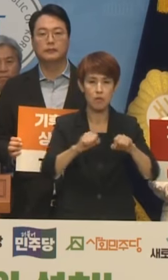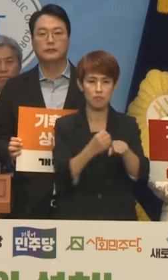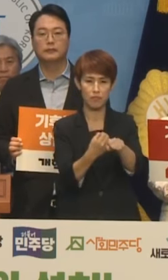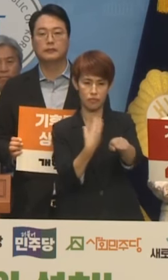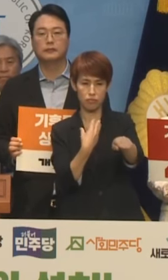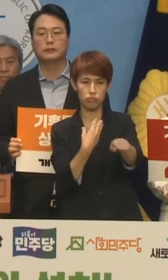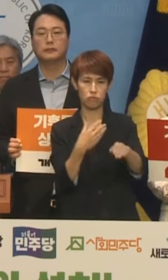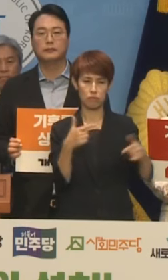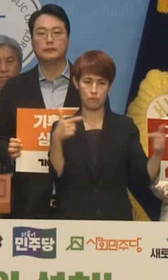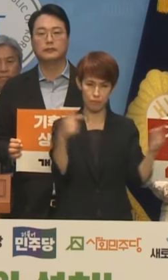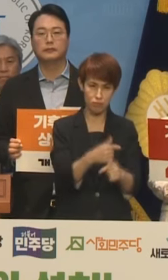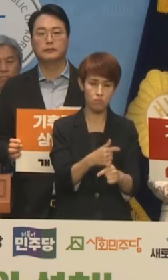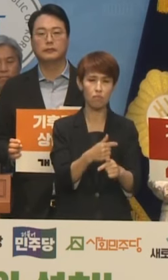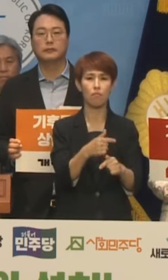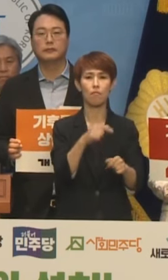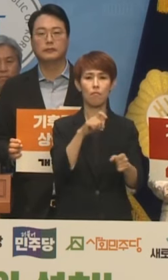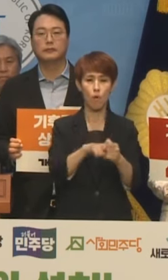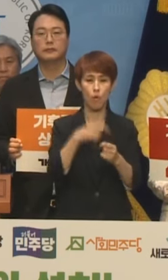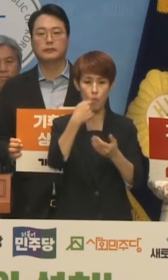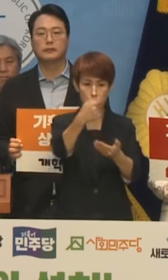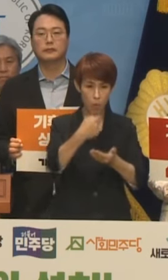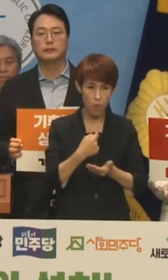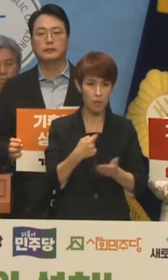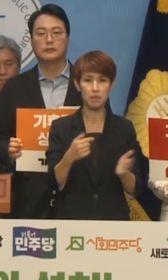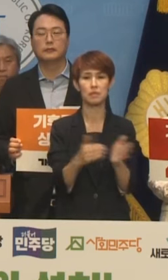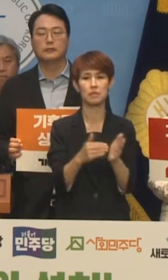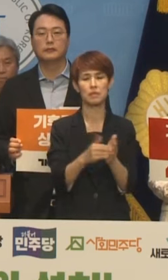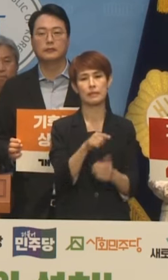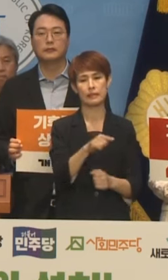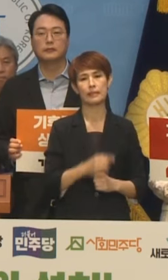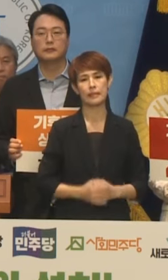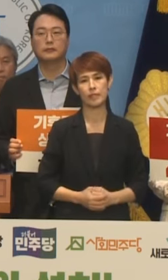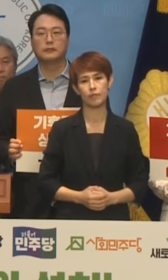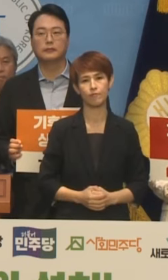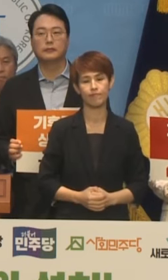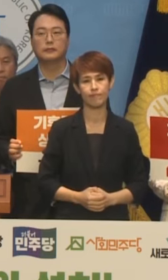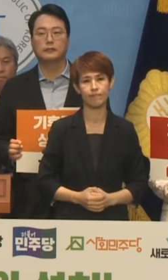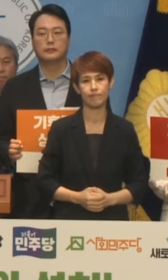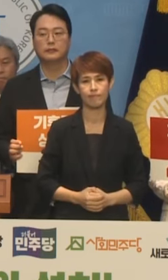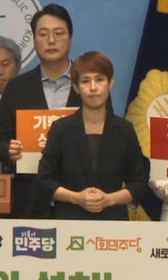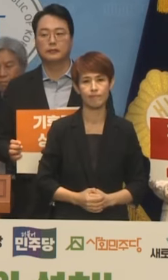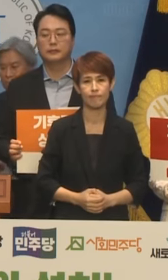녹색 성장 기본계획 보고를 받은 것이 유일하다고 평가되고 있습니다.